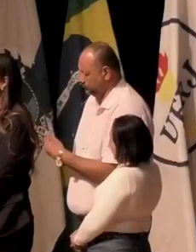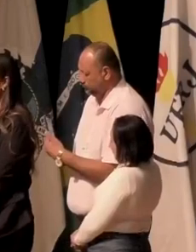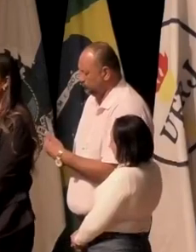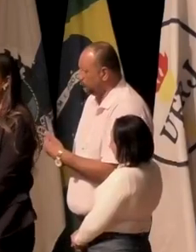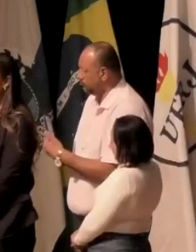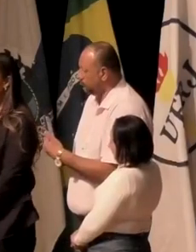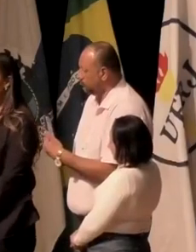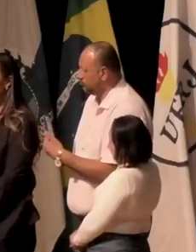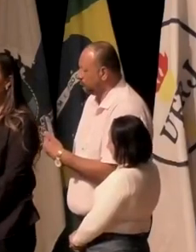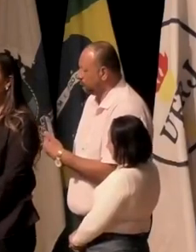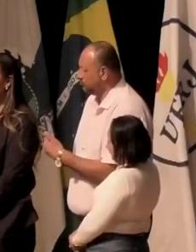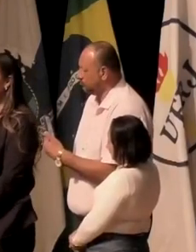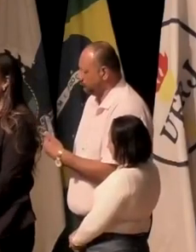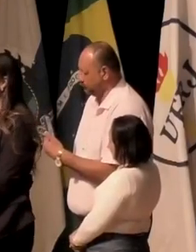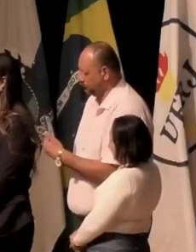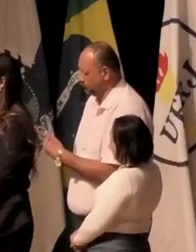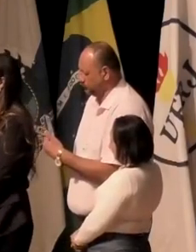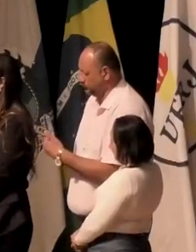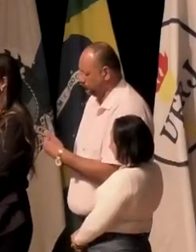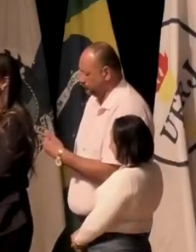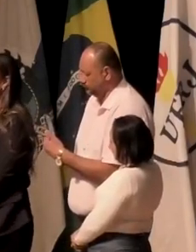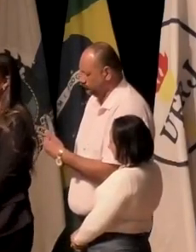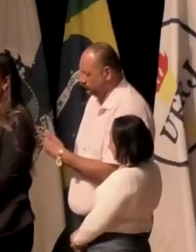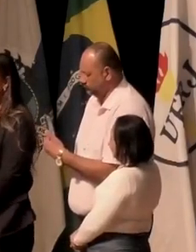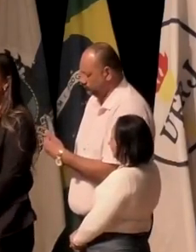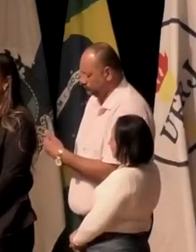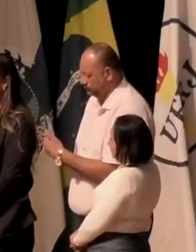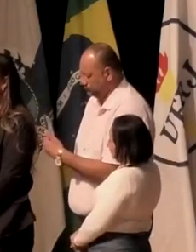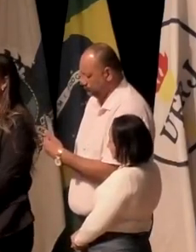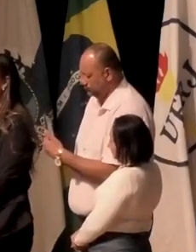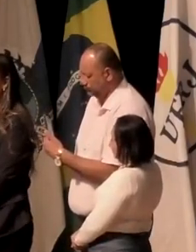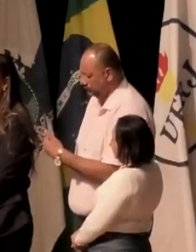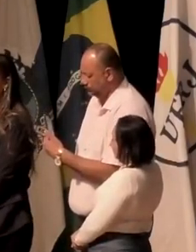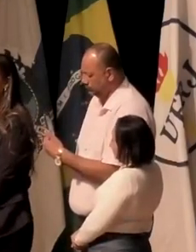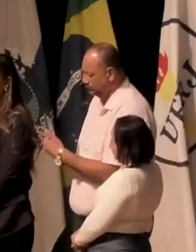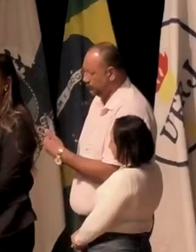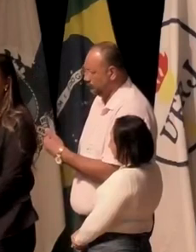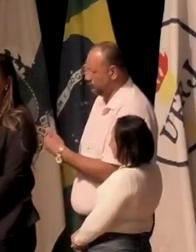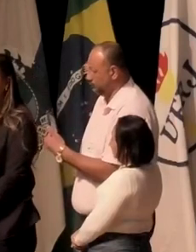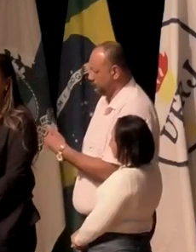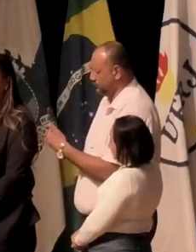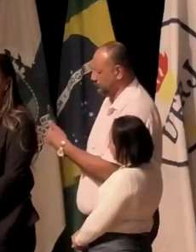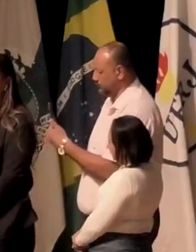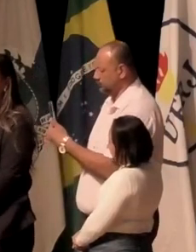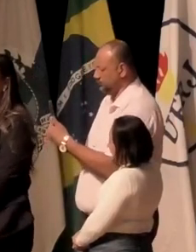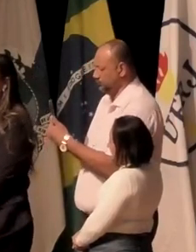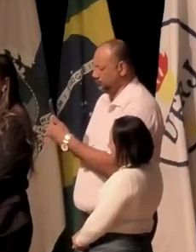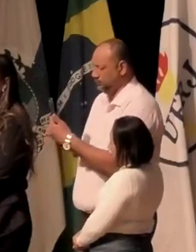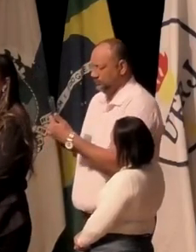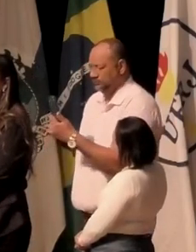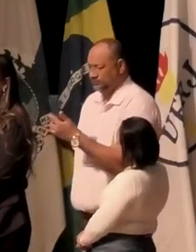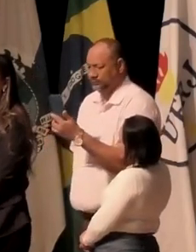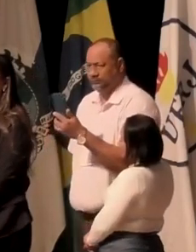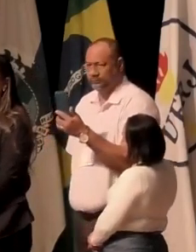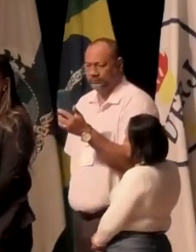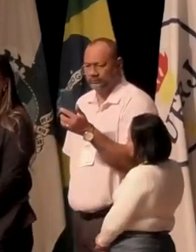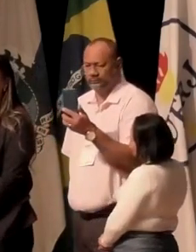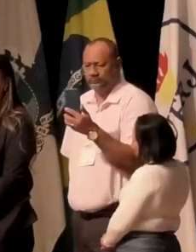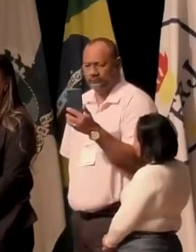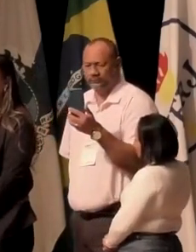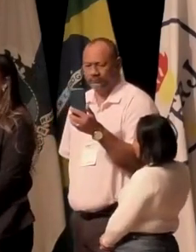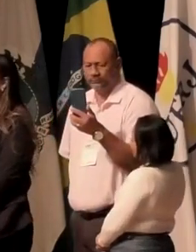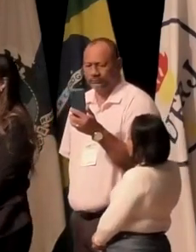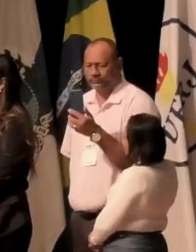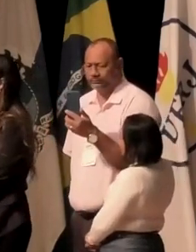ou quem não é da região norte e quiser participar já se organizem já conversam com os seus gestores para que